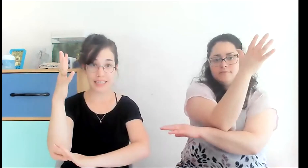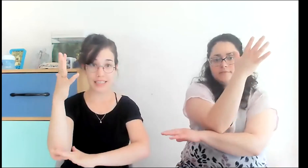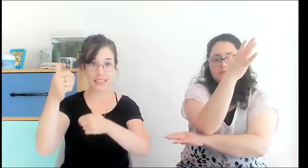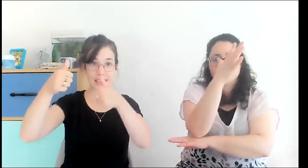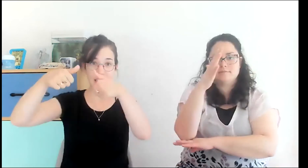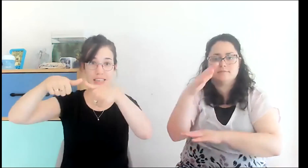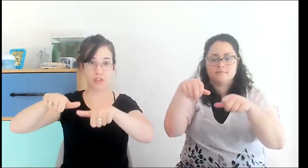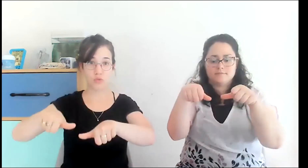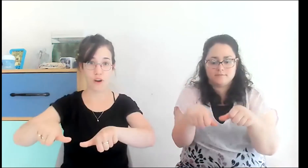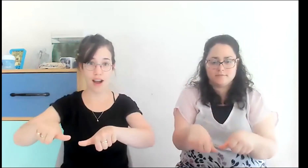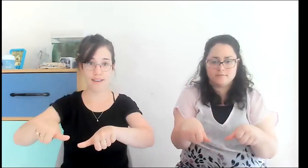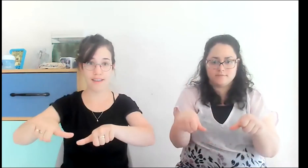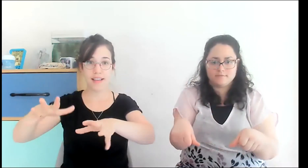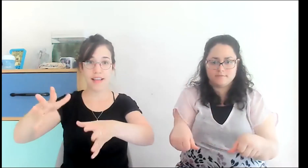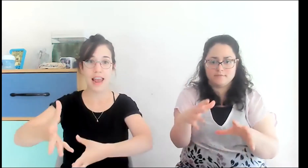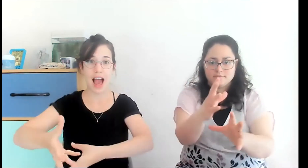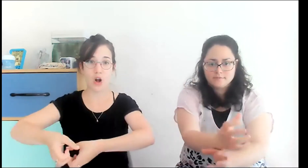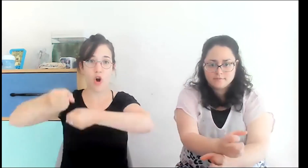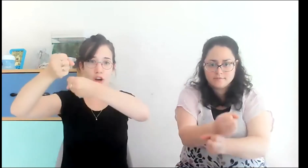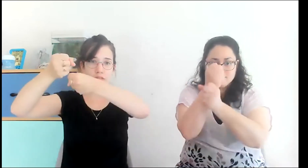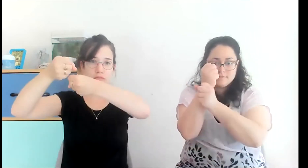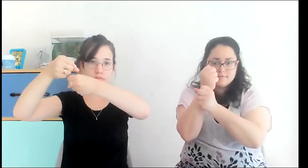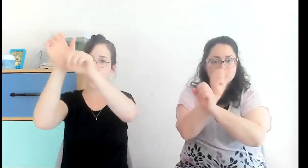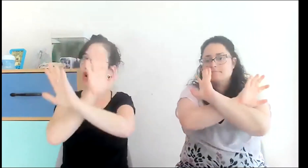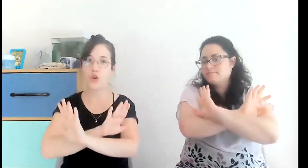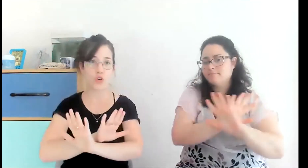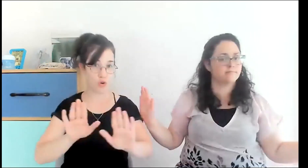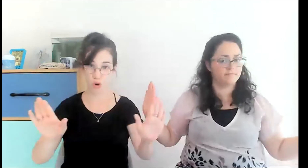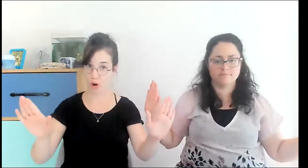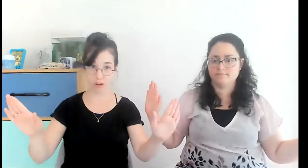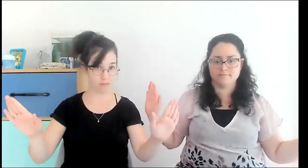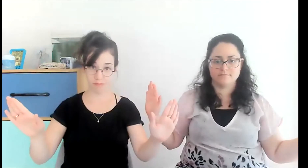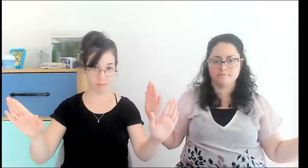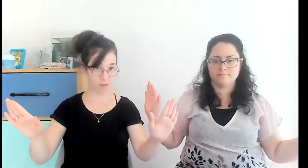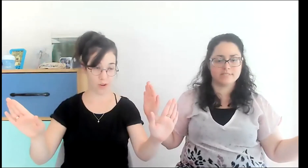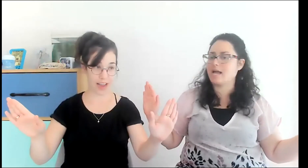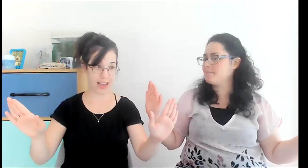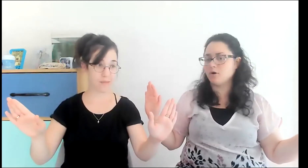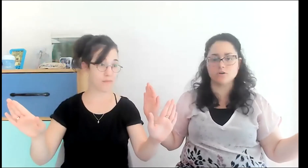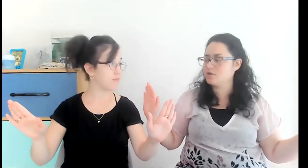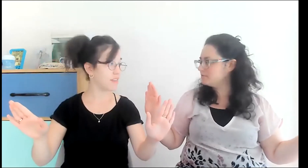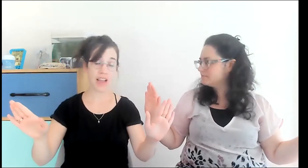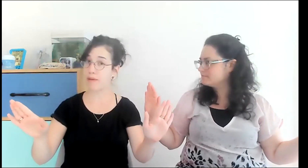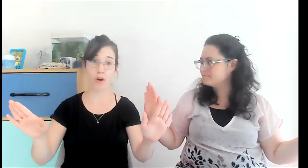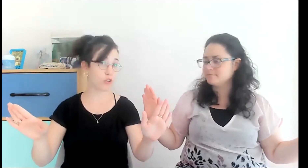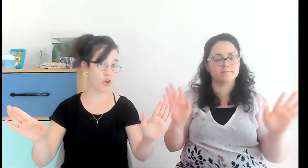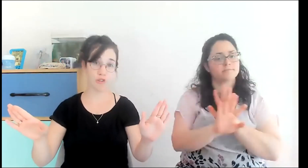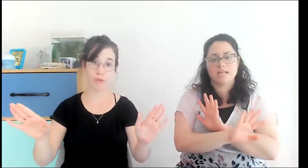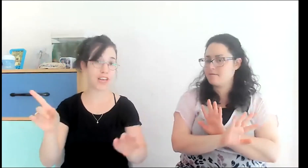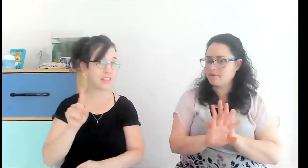עץ נטוע לעקור לא. זה גם עם הראש לא? גם עם הראש לא. כמו שעשינו